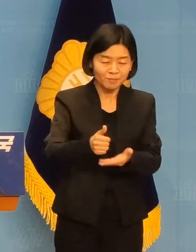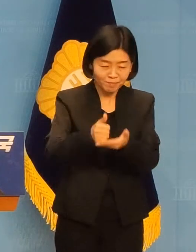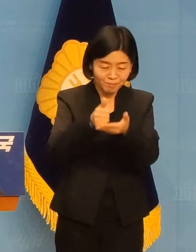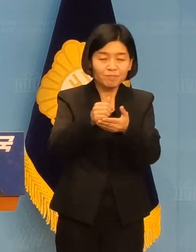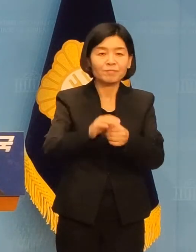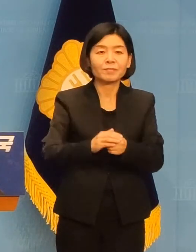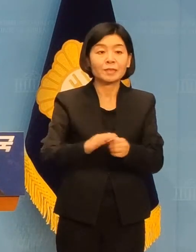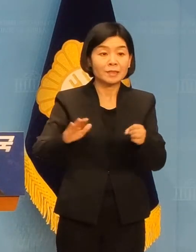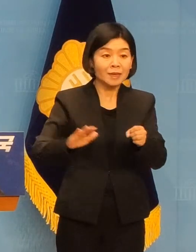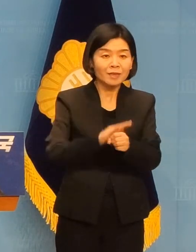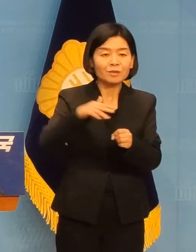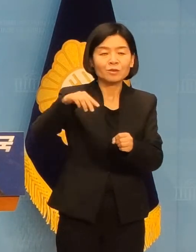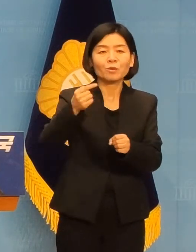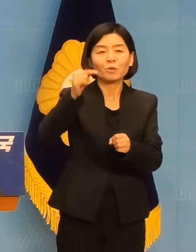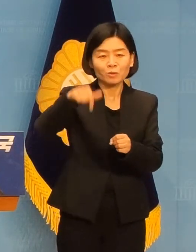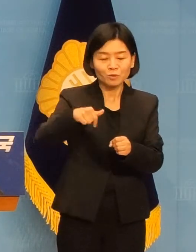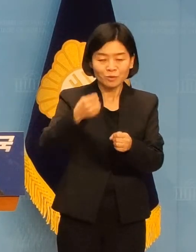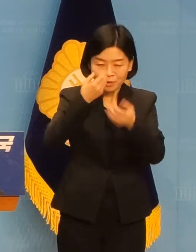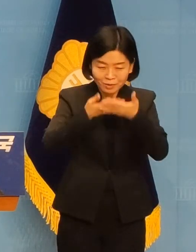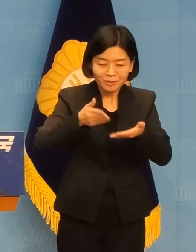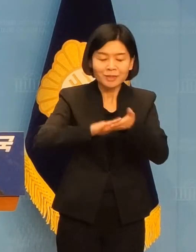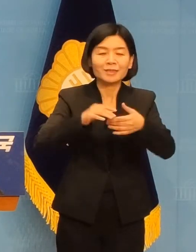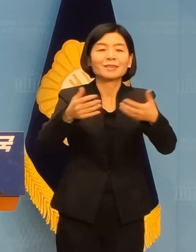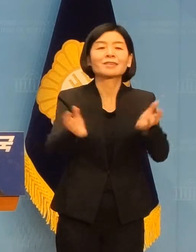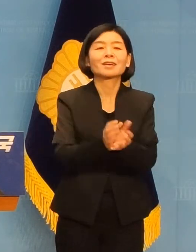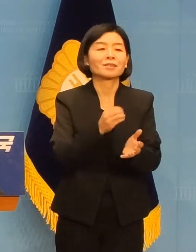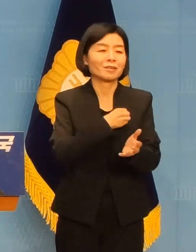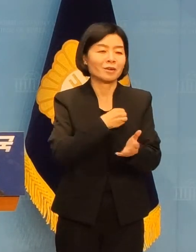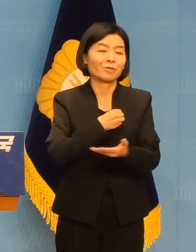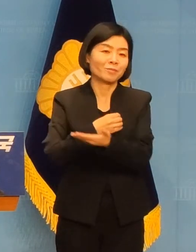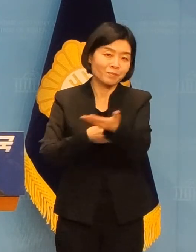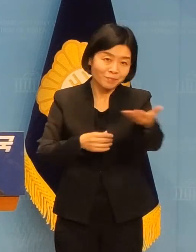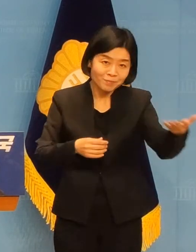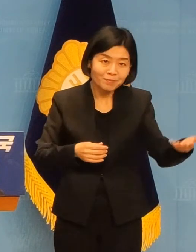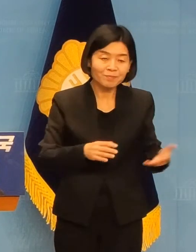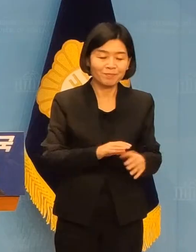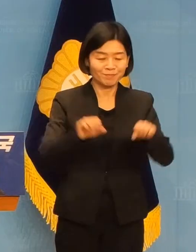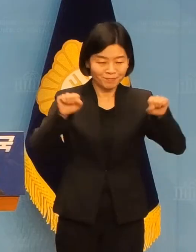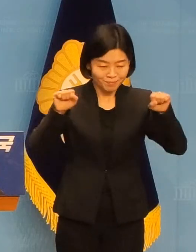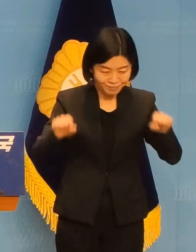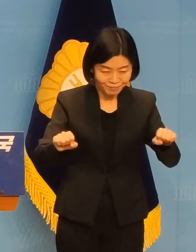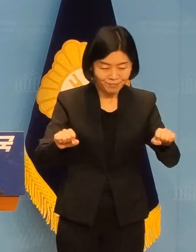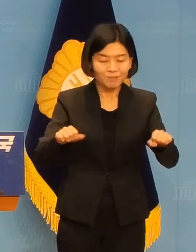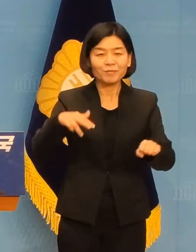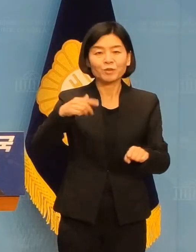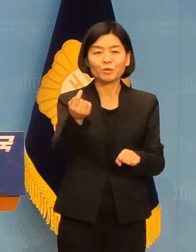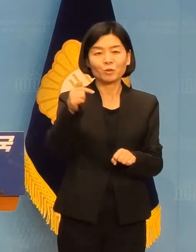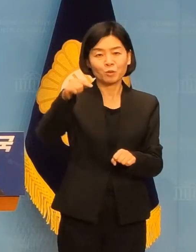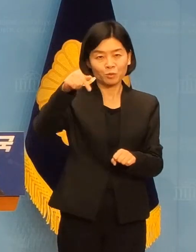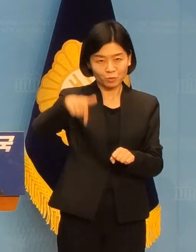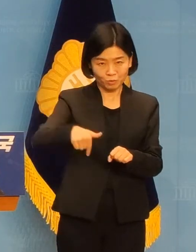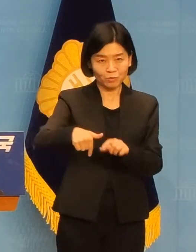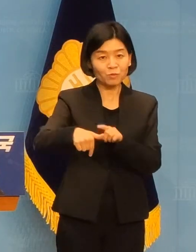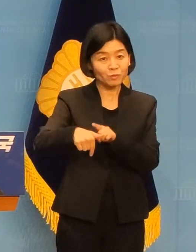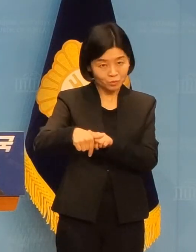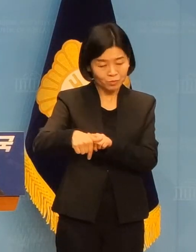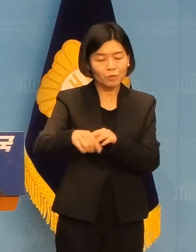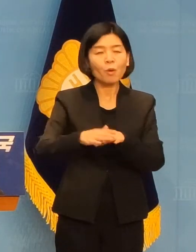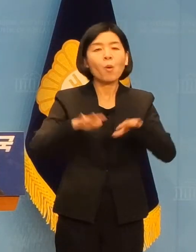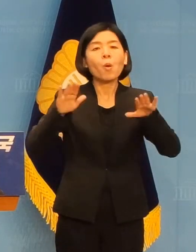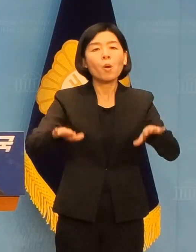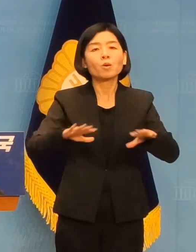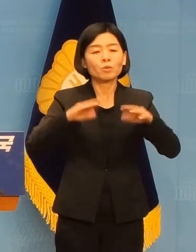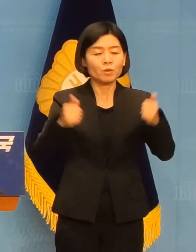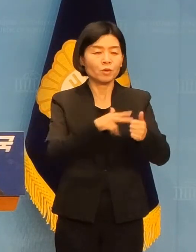사랑하는 조국혁신당 당원 동지 여러분, 안녕하십니까. 조국입니다. 오늘은 국회의원